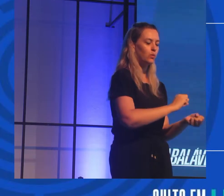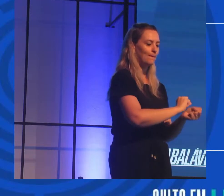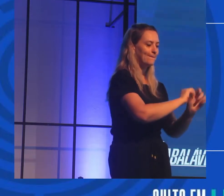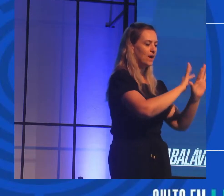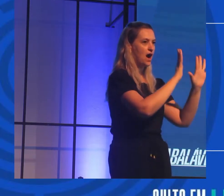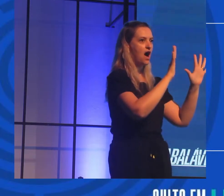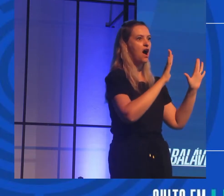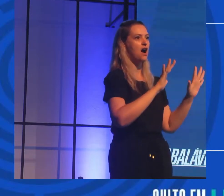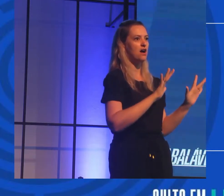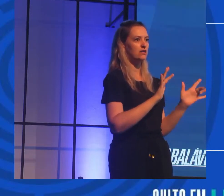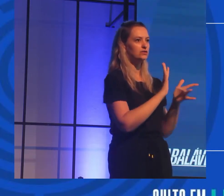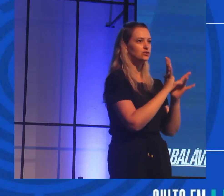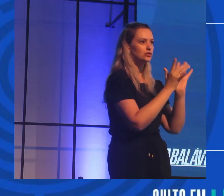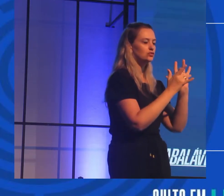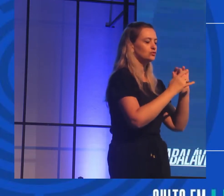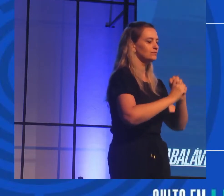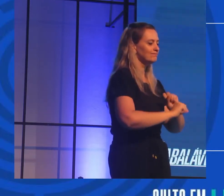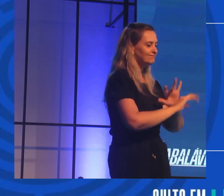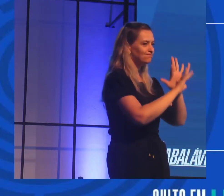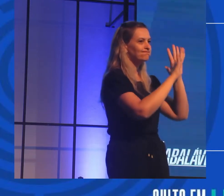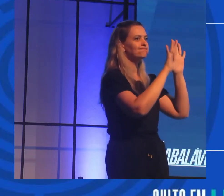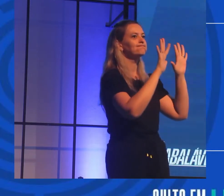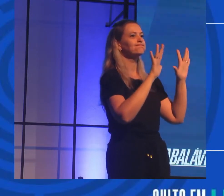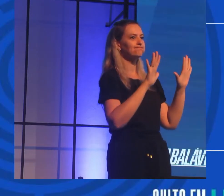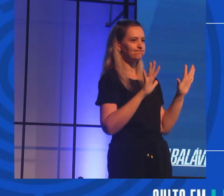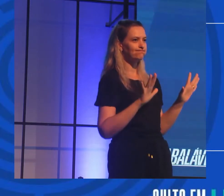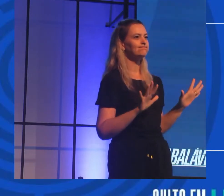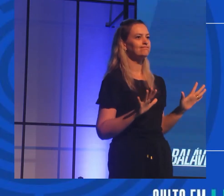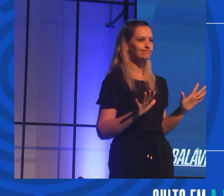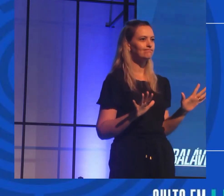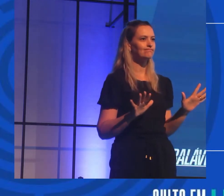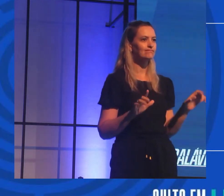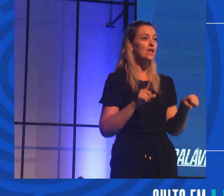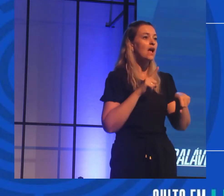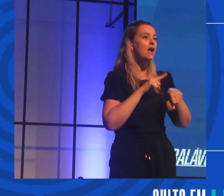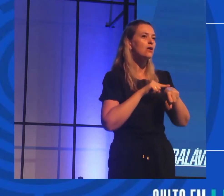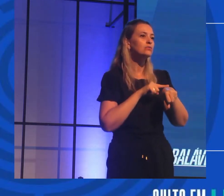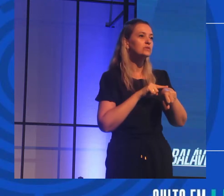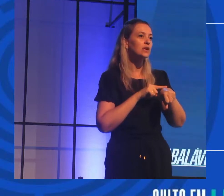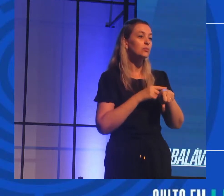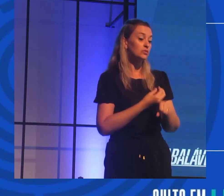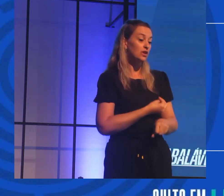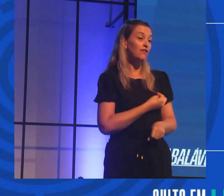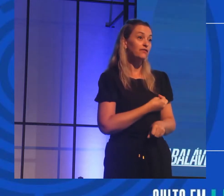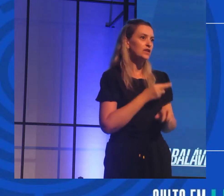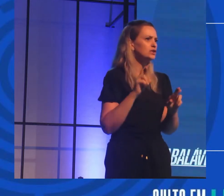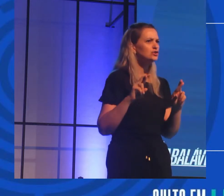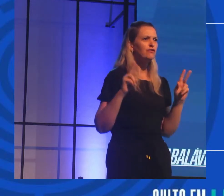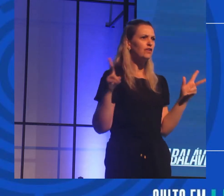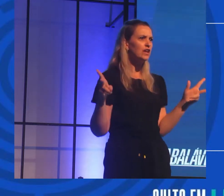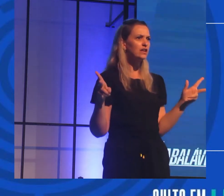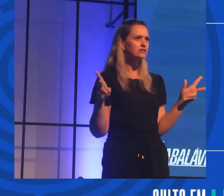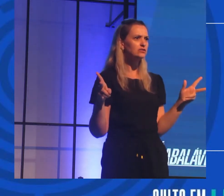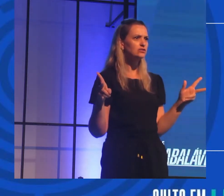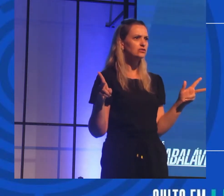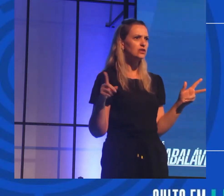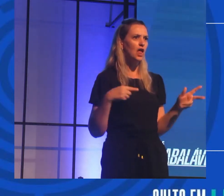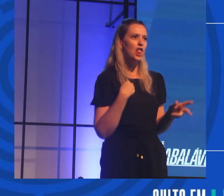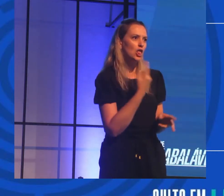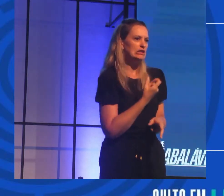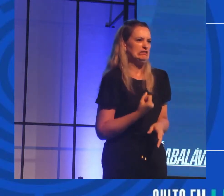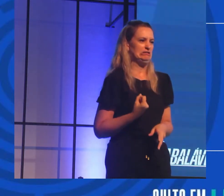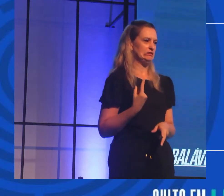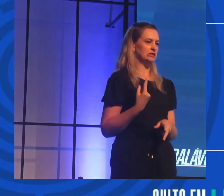semana retrasada, é hora de sermos diferentes, mas não esquisitos. Sermos diferentes